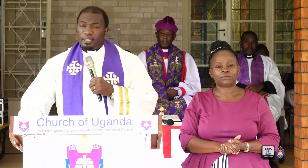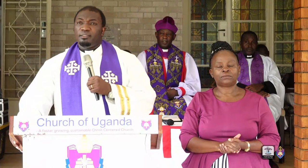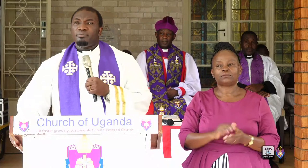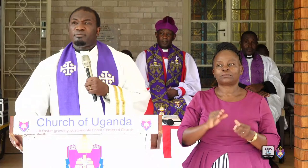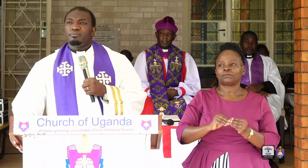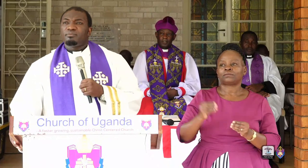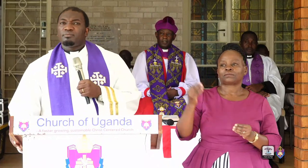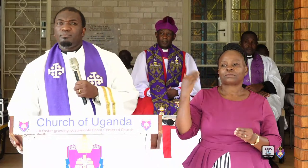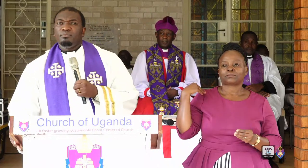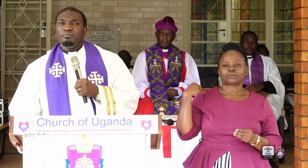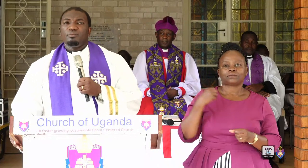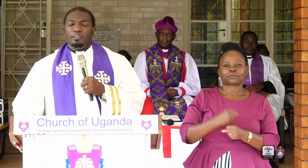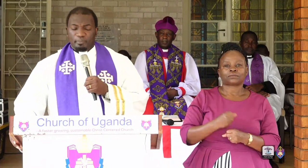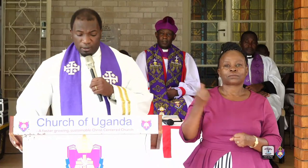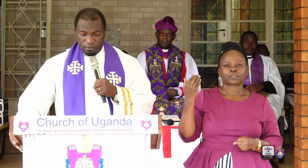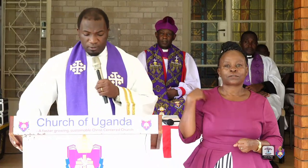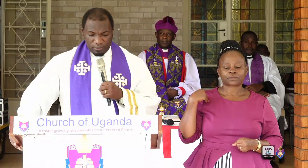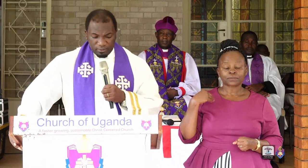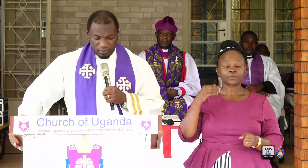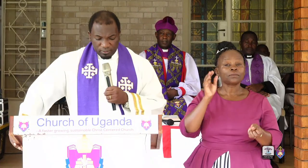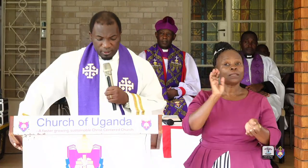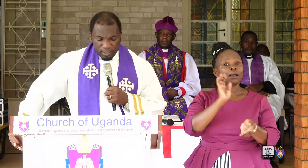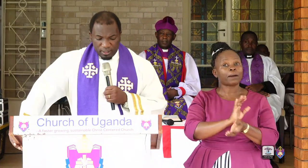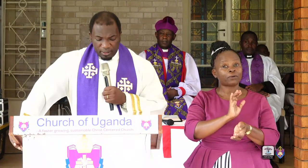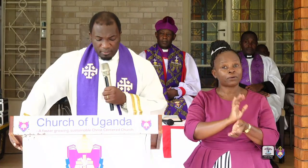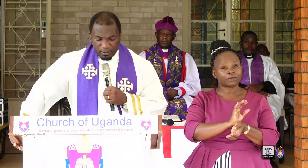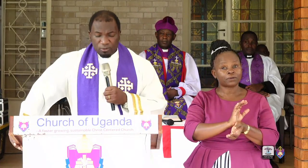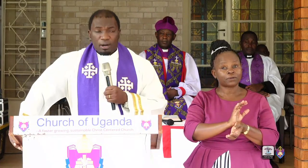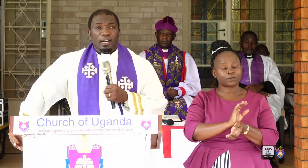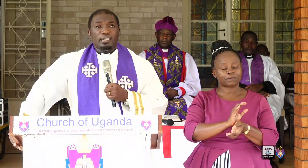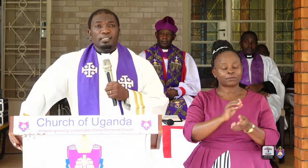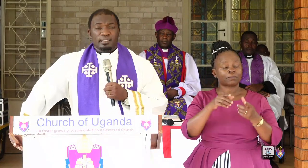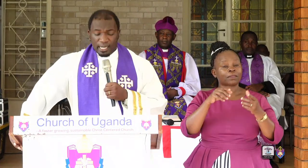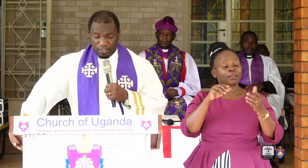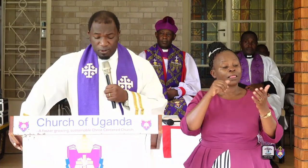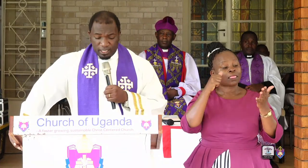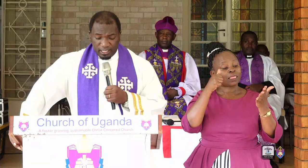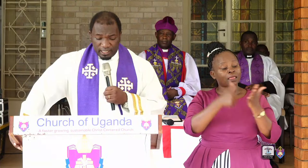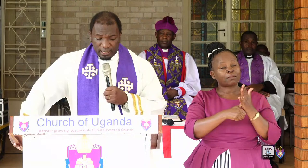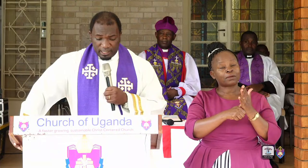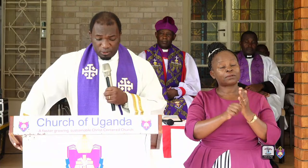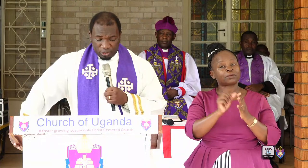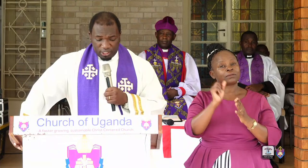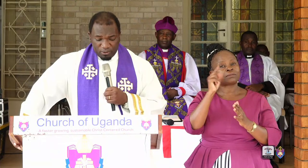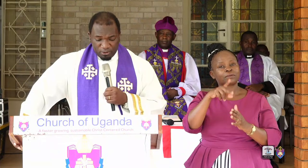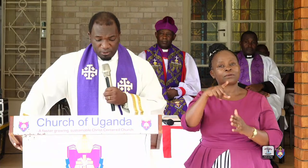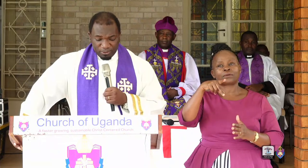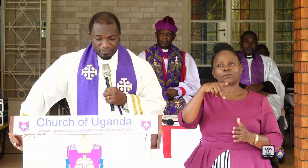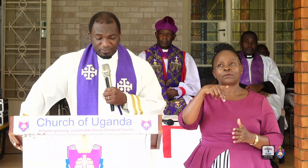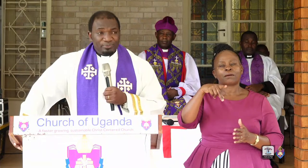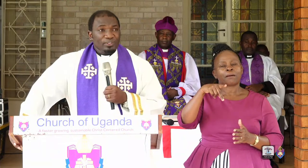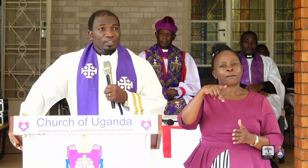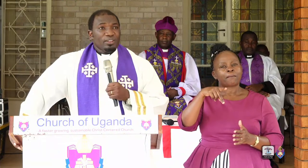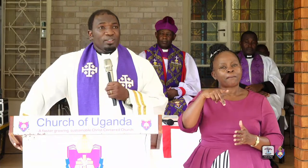Abooluganda, Pawulo ebbaluwa ng'agiwandiikira Timoseewo ono